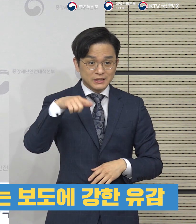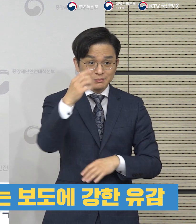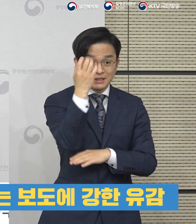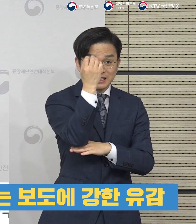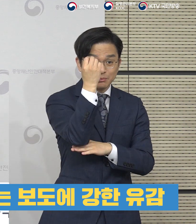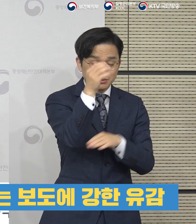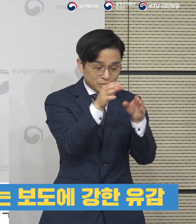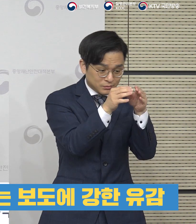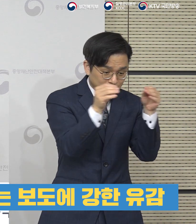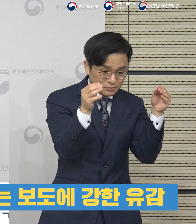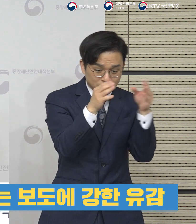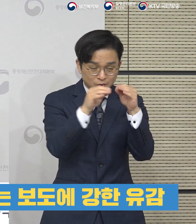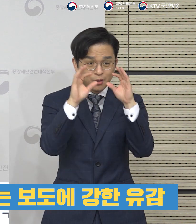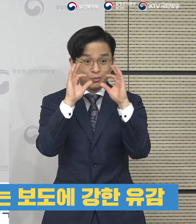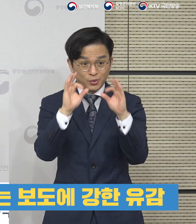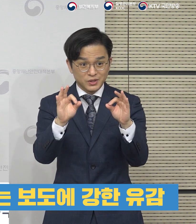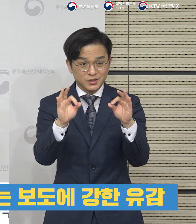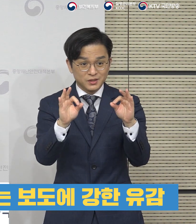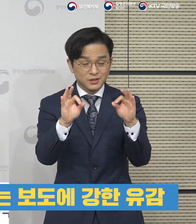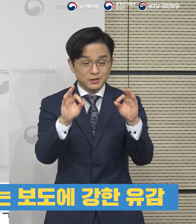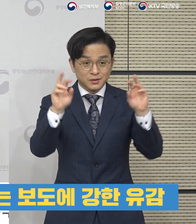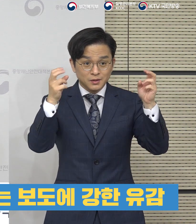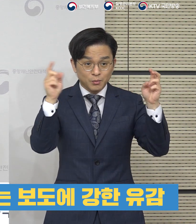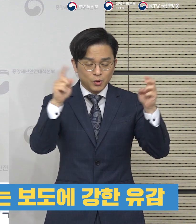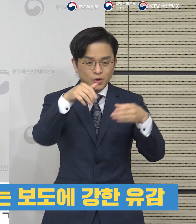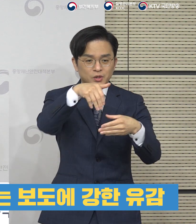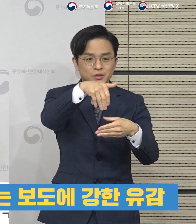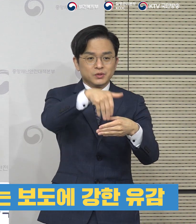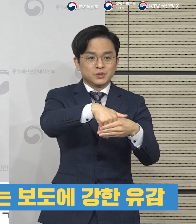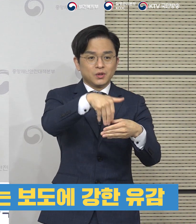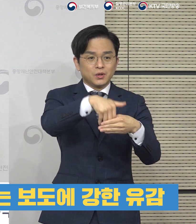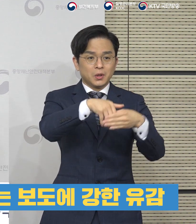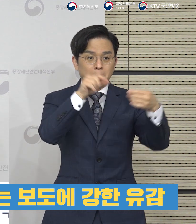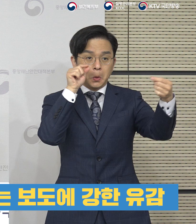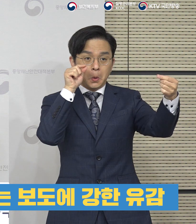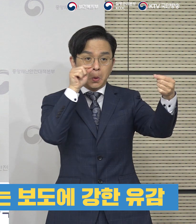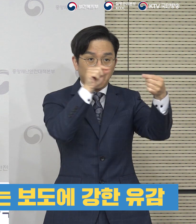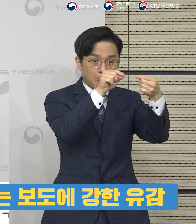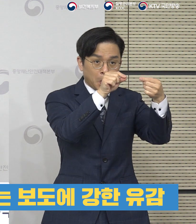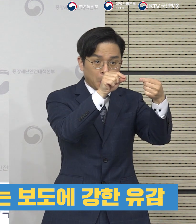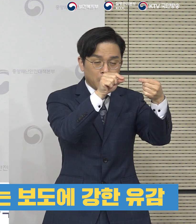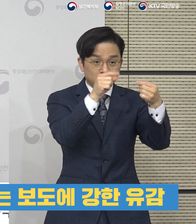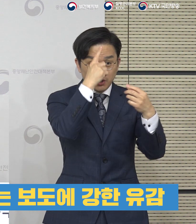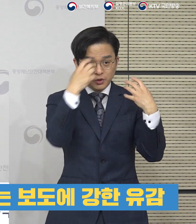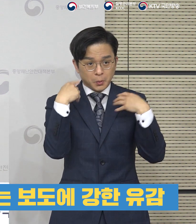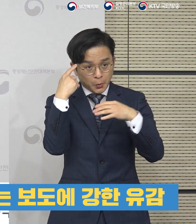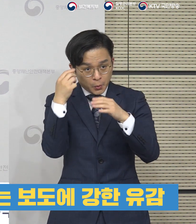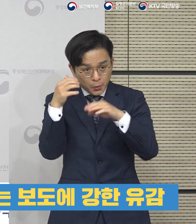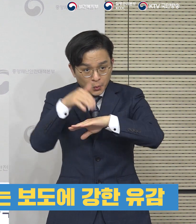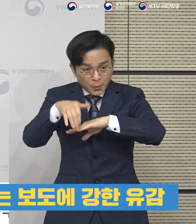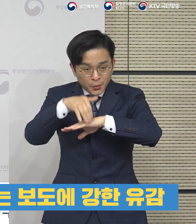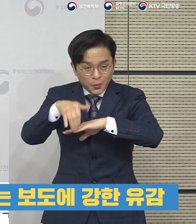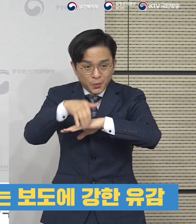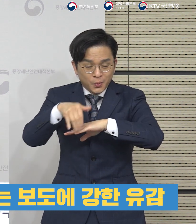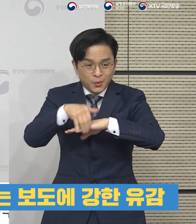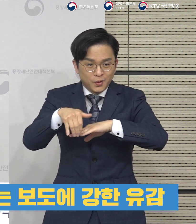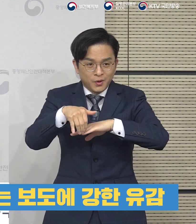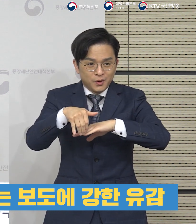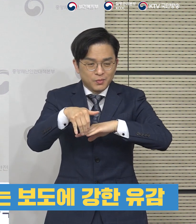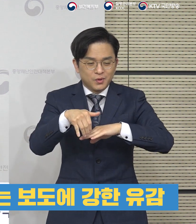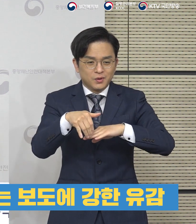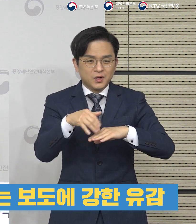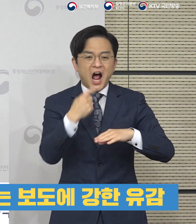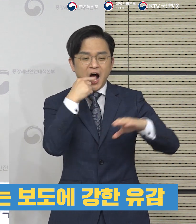오늘 주요 일간지 가운데 한 언론사에서 총선이 다가오자 신규 확진 환자 발생 수를